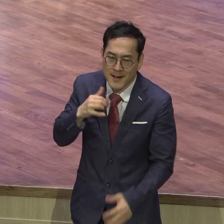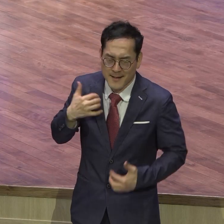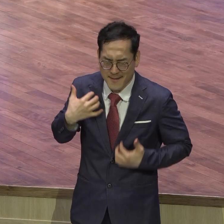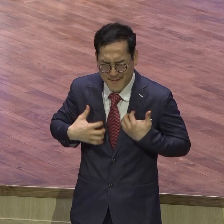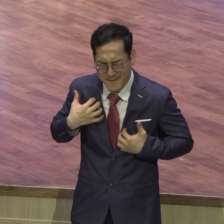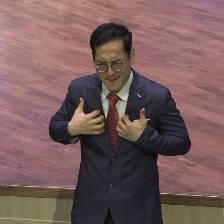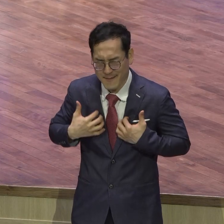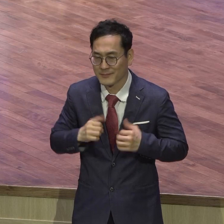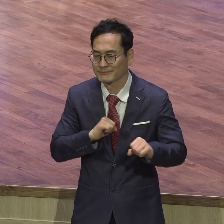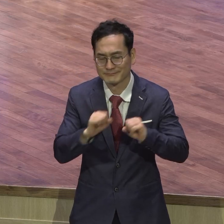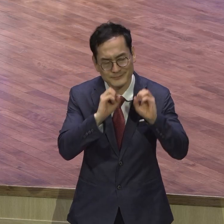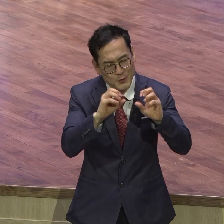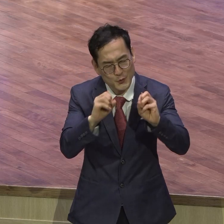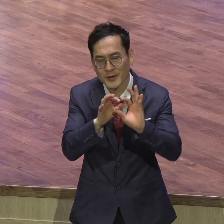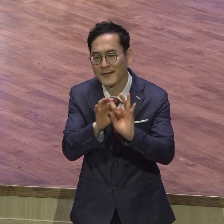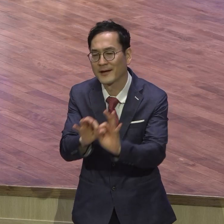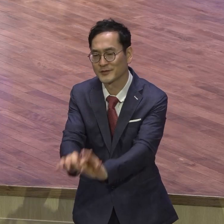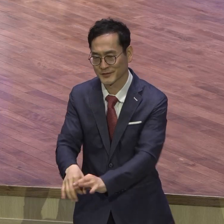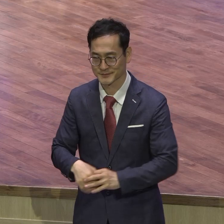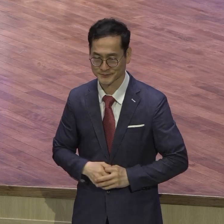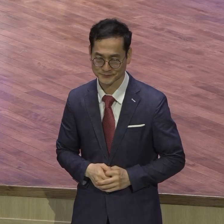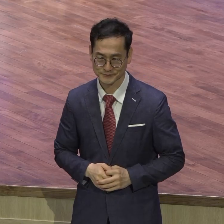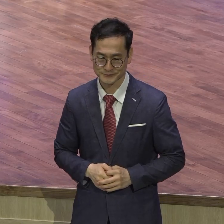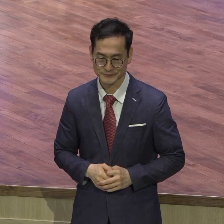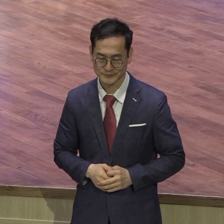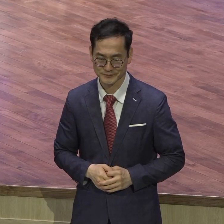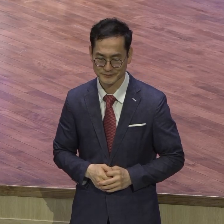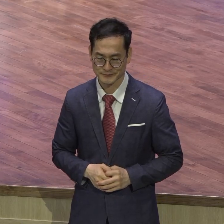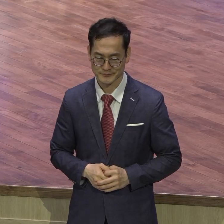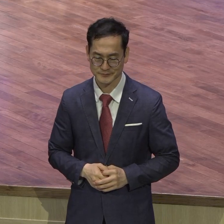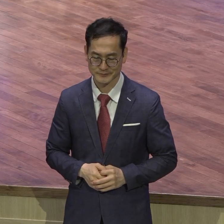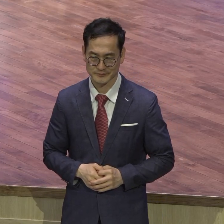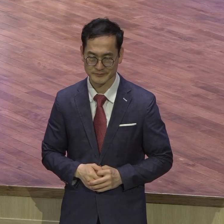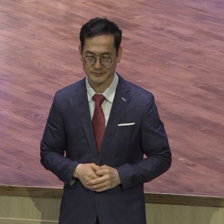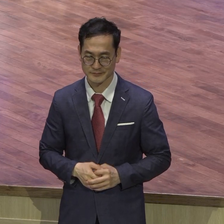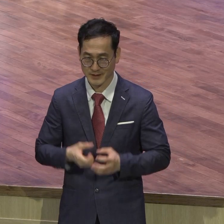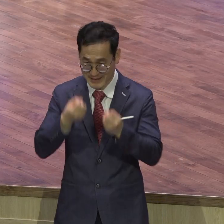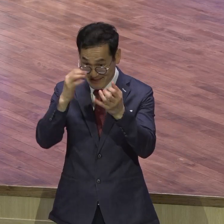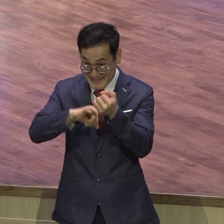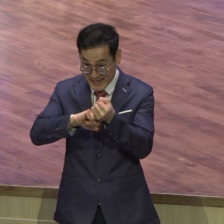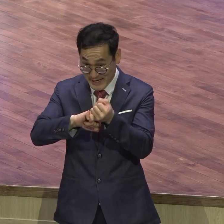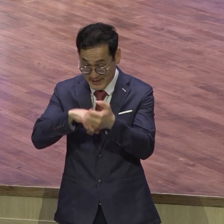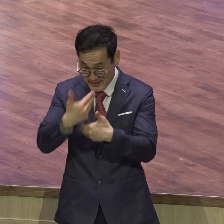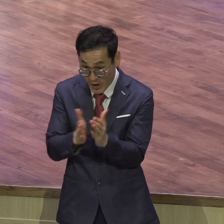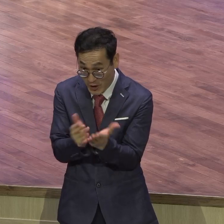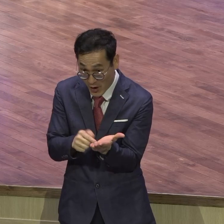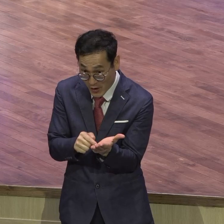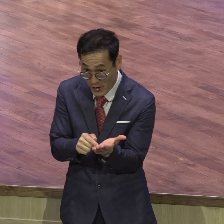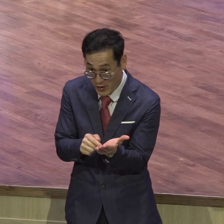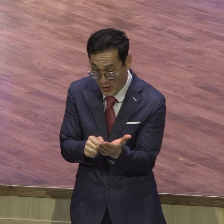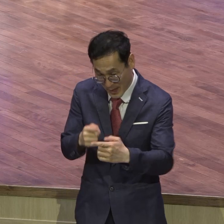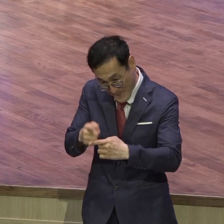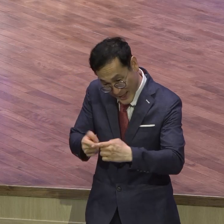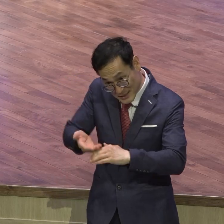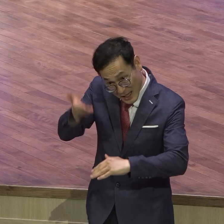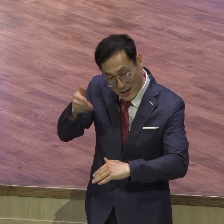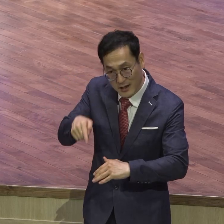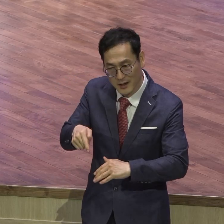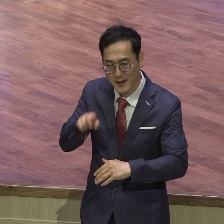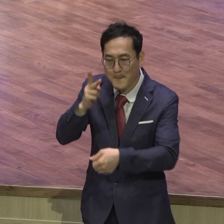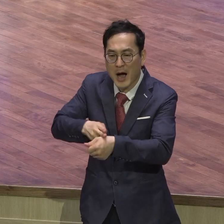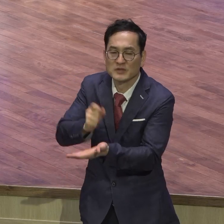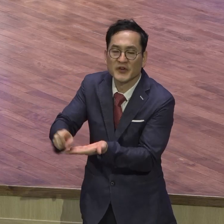맛을 보니까 신약 성경의 절반을 사도 바울이 썼잖아요 그만큼 큰